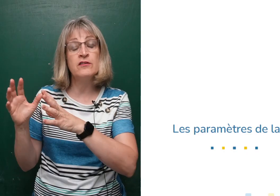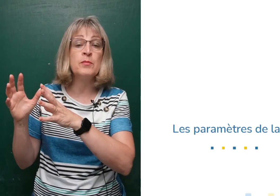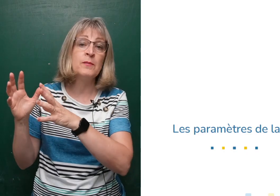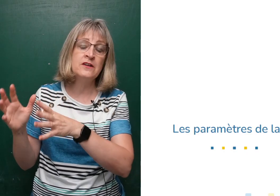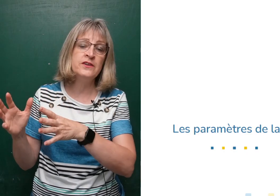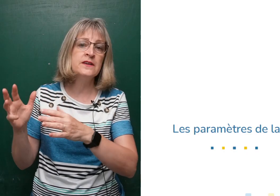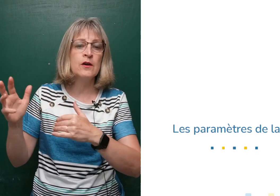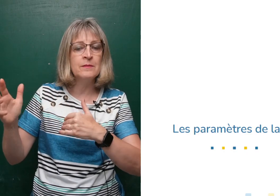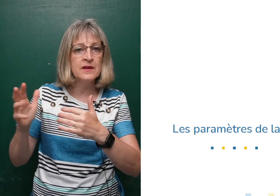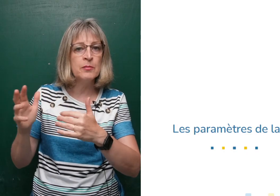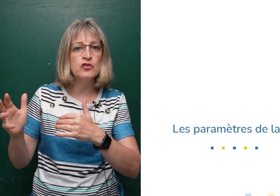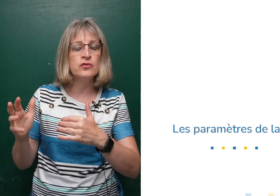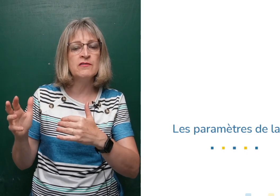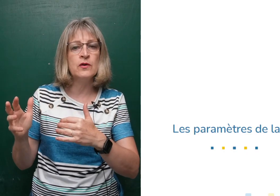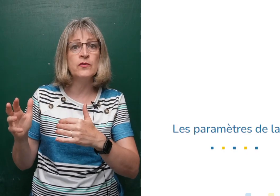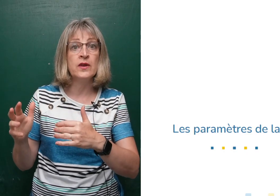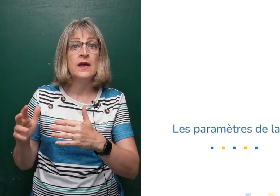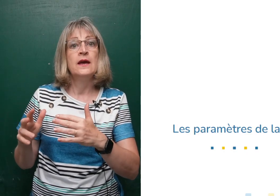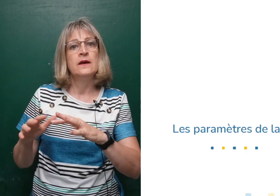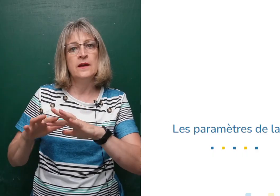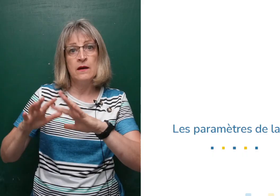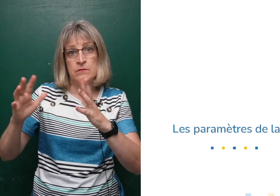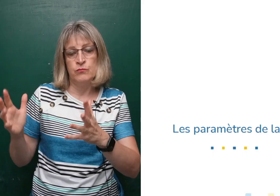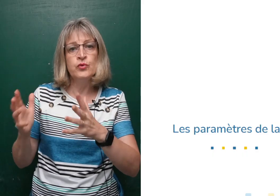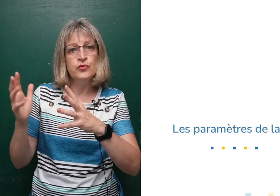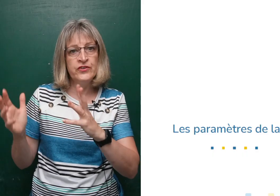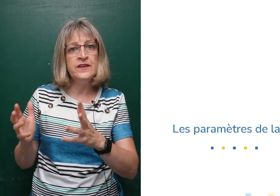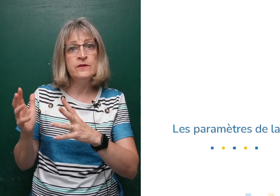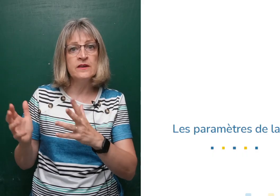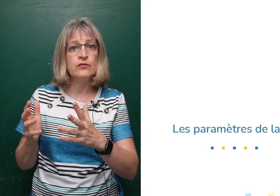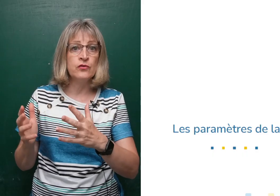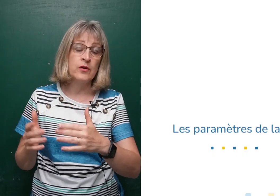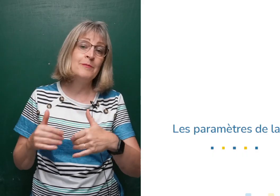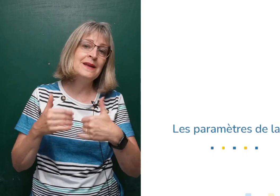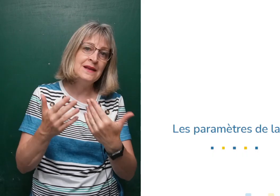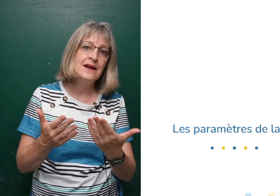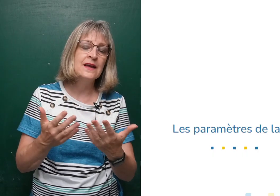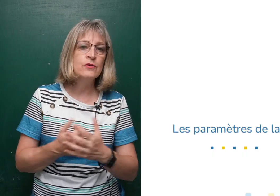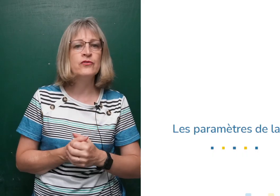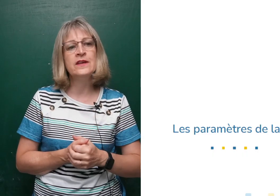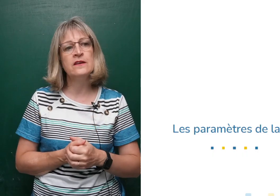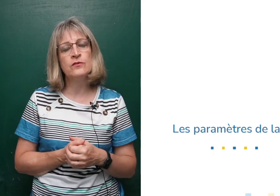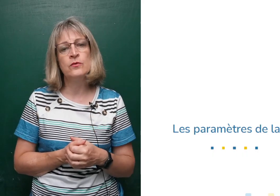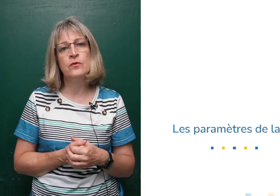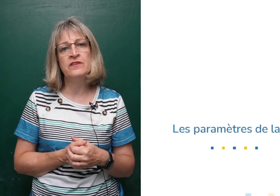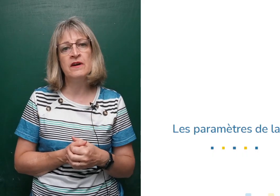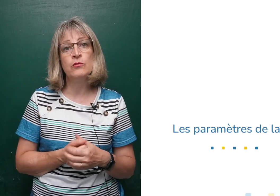en Belgique, qui est quand même très proche de la France, il y a beaucoup de signes qui se ressemblent, mais il y a quelques signes qui sont différents. Nous, on fait